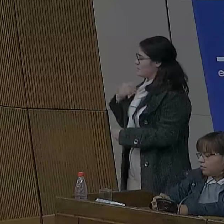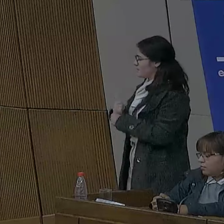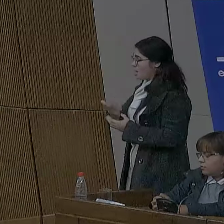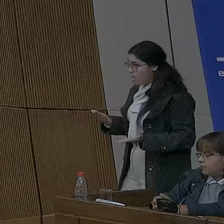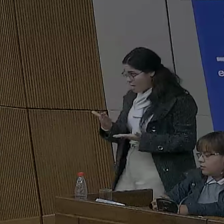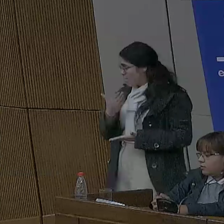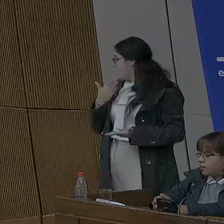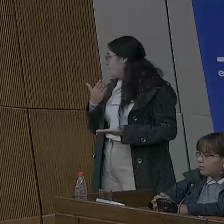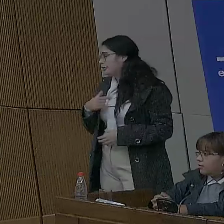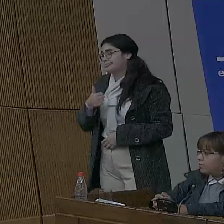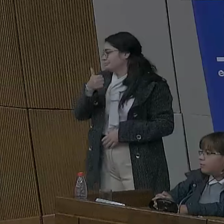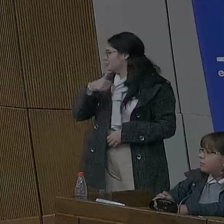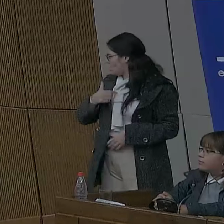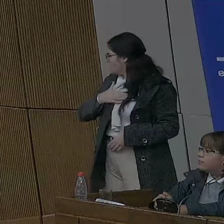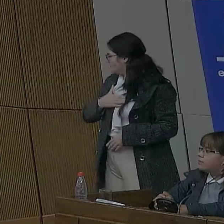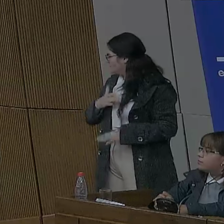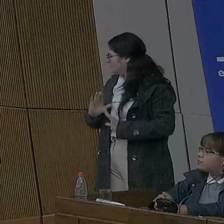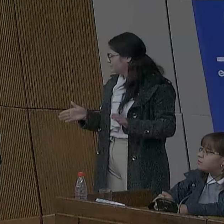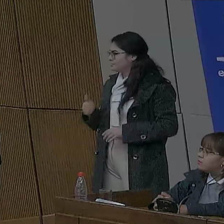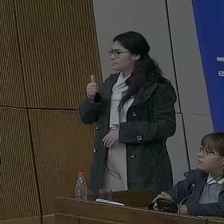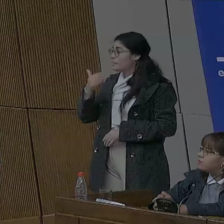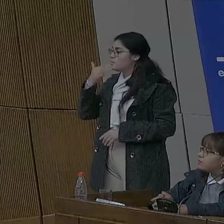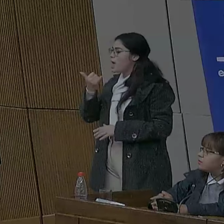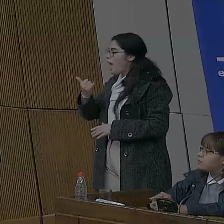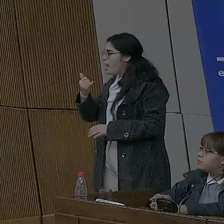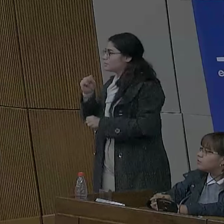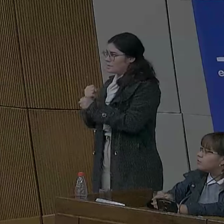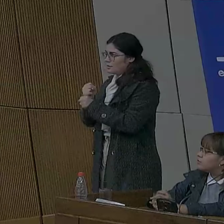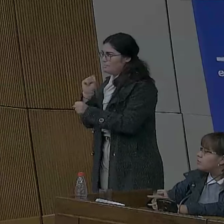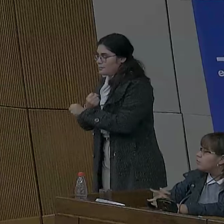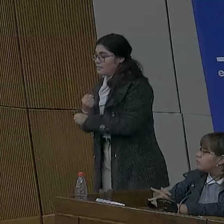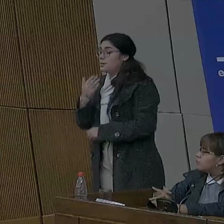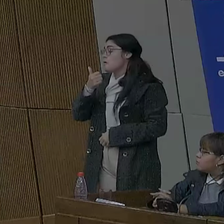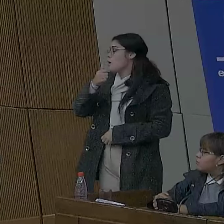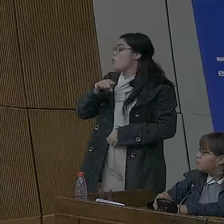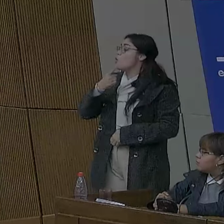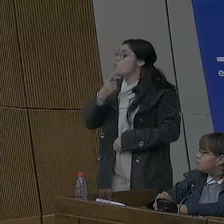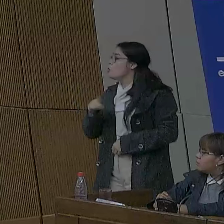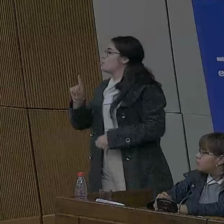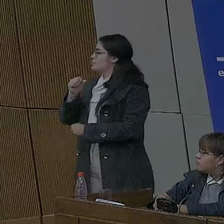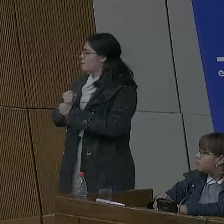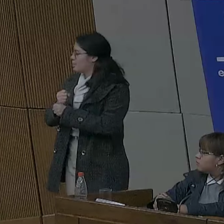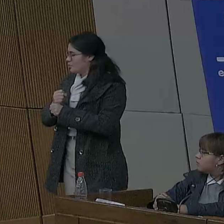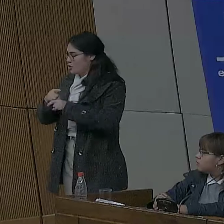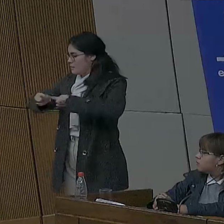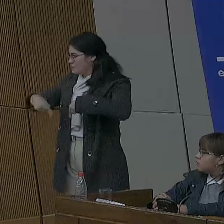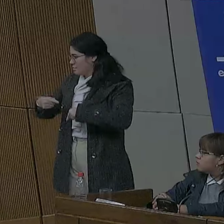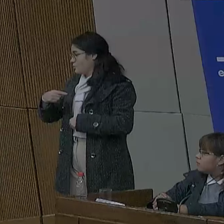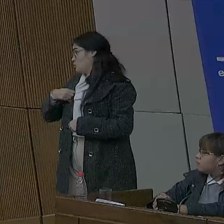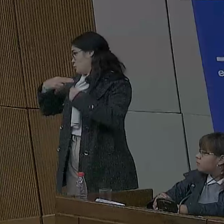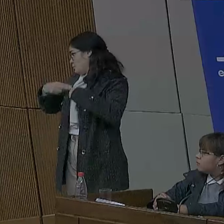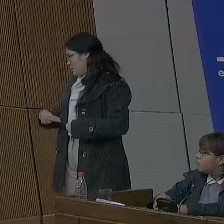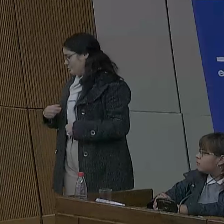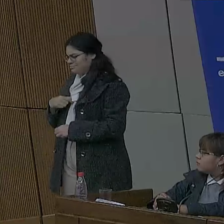no, ¿cómo vos sos una persona con discapacidad auditiva? No vas a poder trabajar. Y yo tuve que aceptar la realidad. Pero yo gané el concurso. Después me